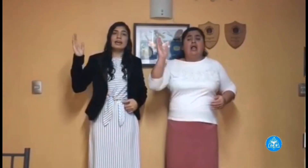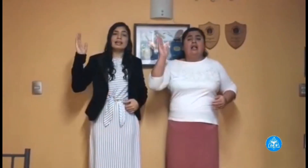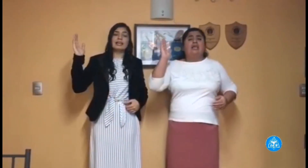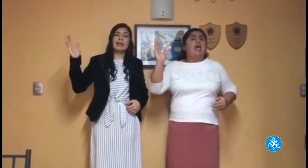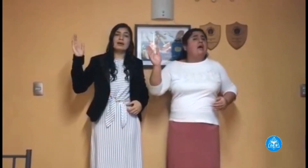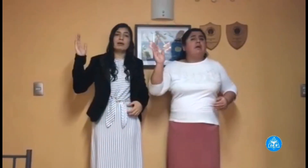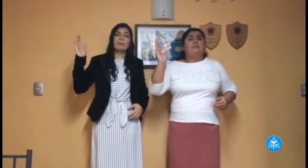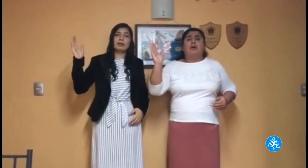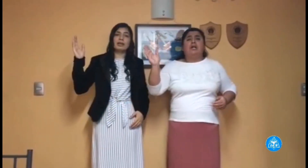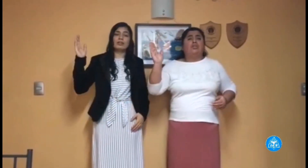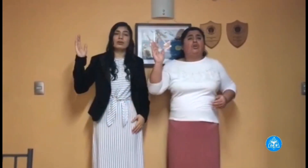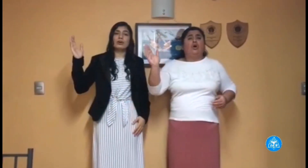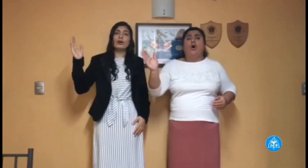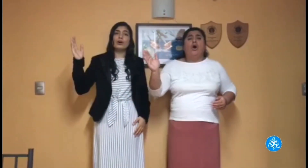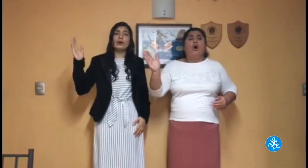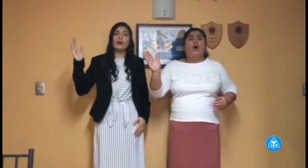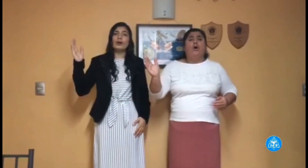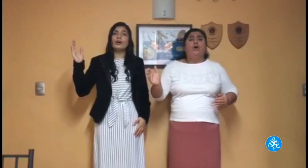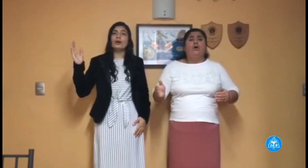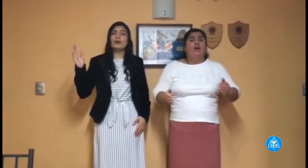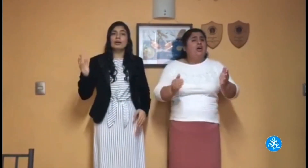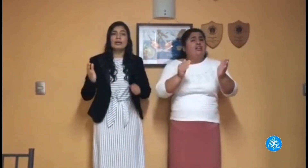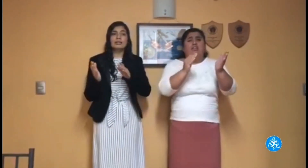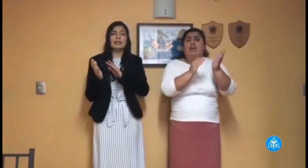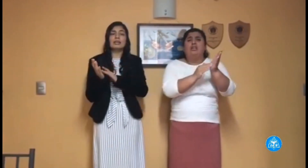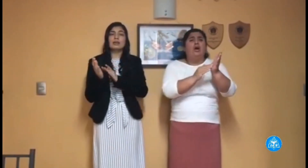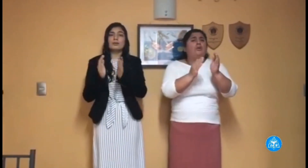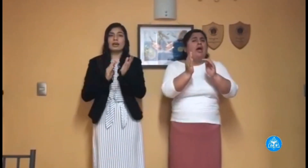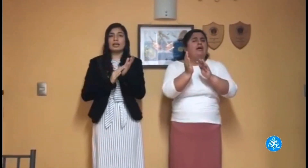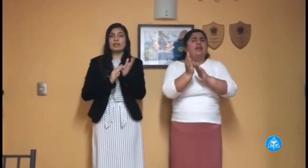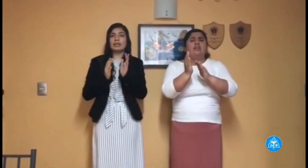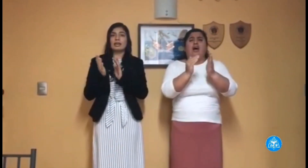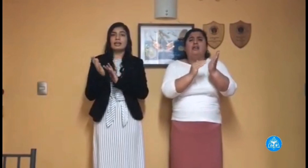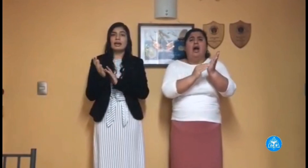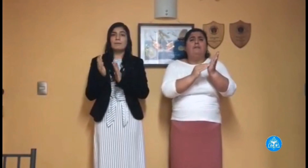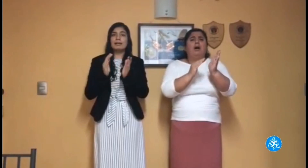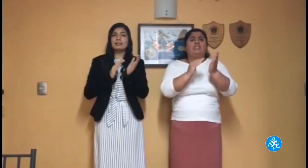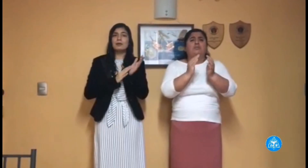El que me perdonó tiene una herida en ambas